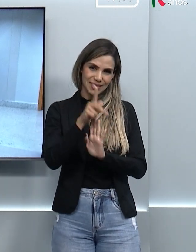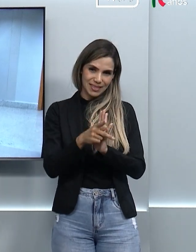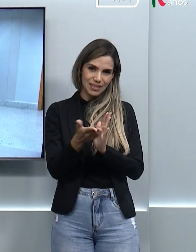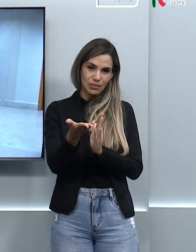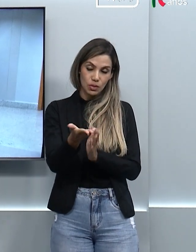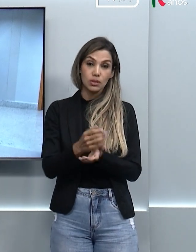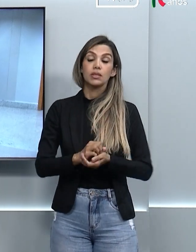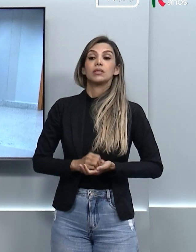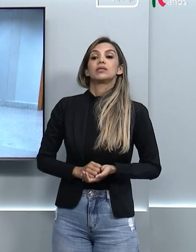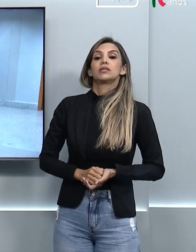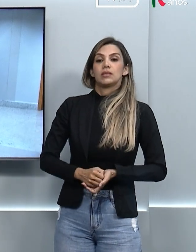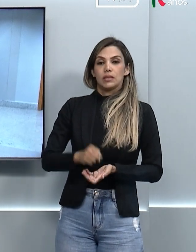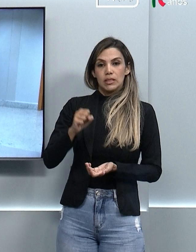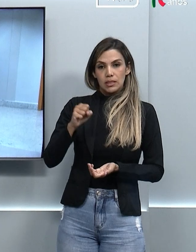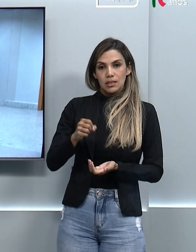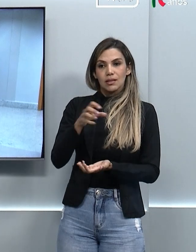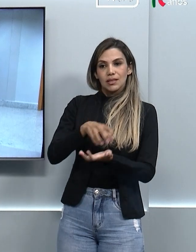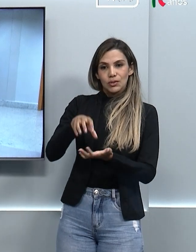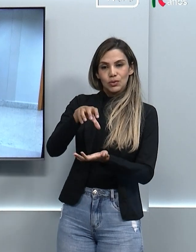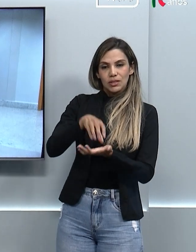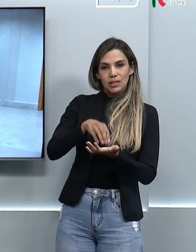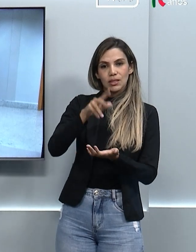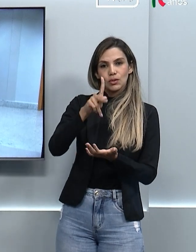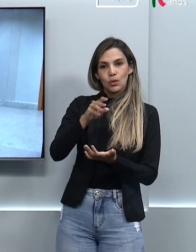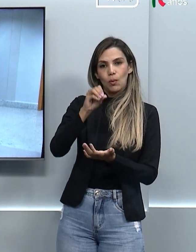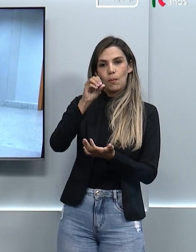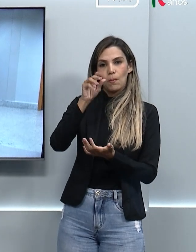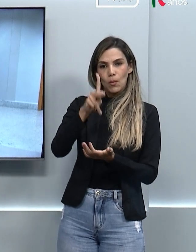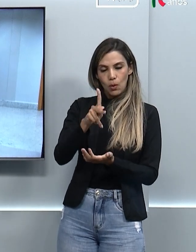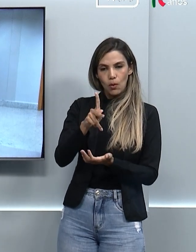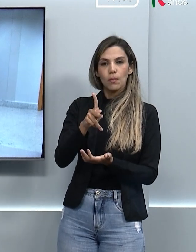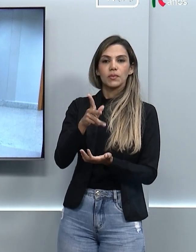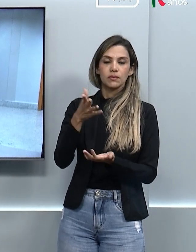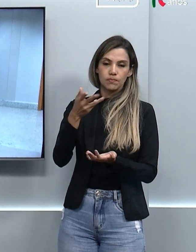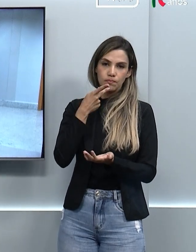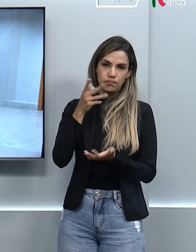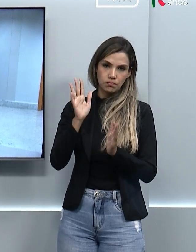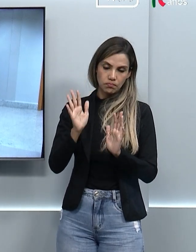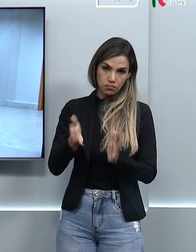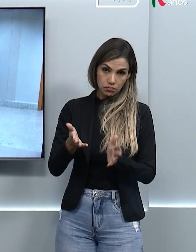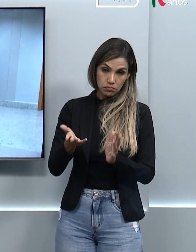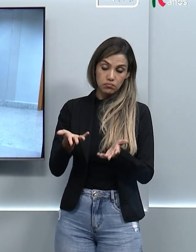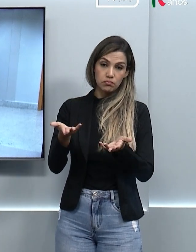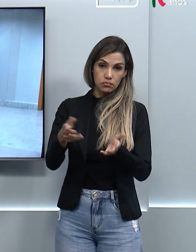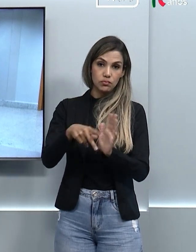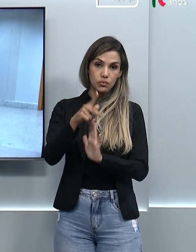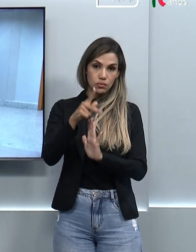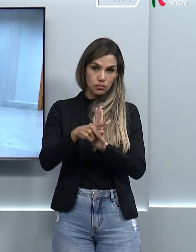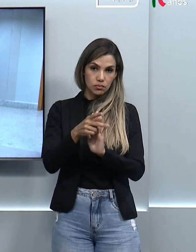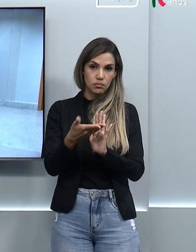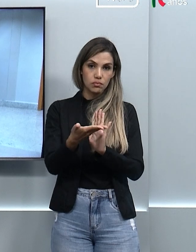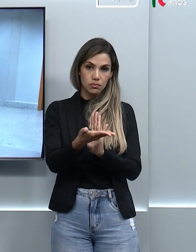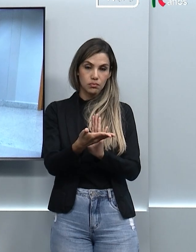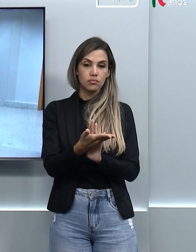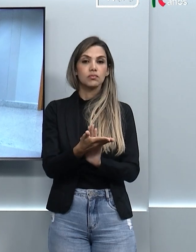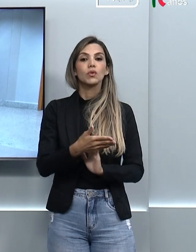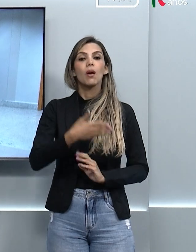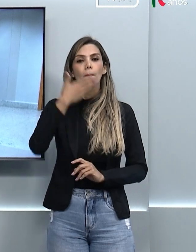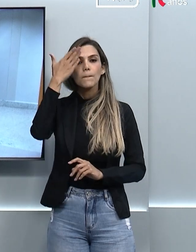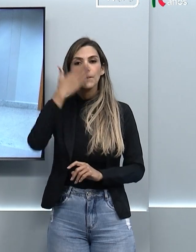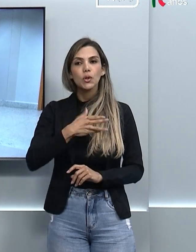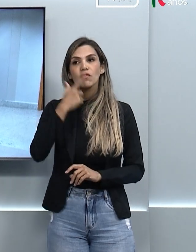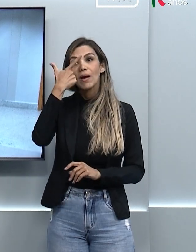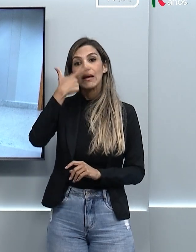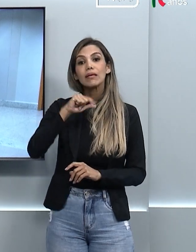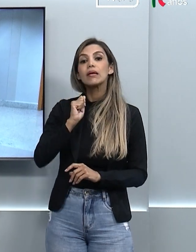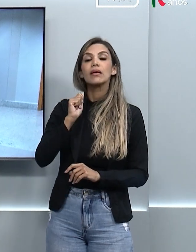hoje, né, no Centro POP, como você mencionou. Esse programa do reconhecimento de paternidade ele é